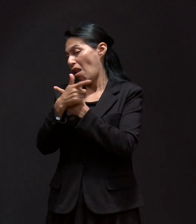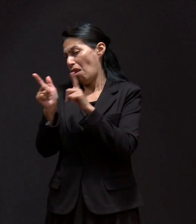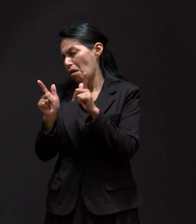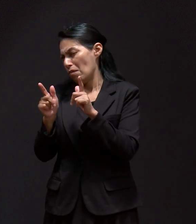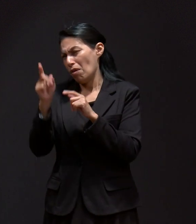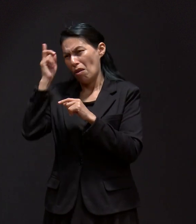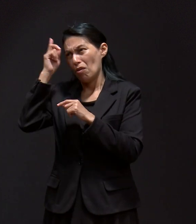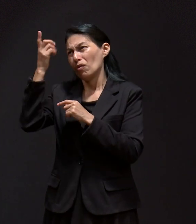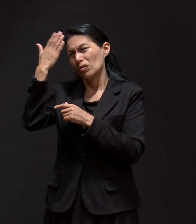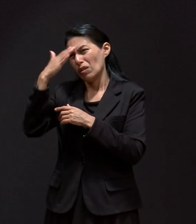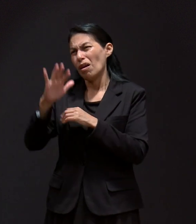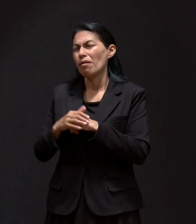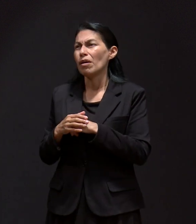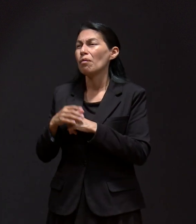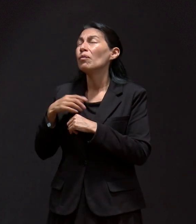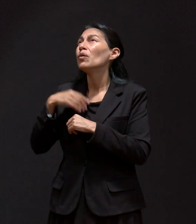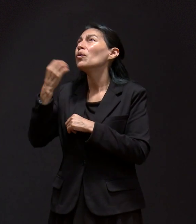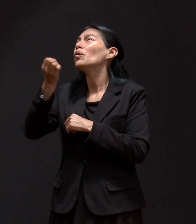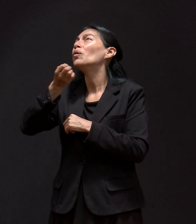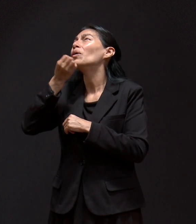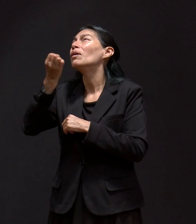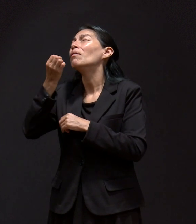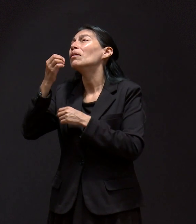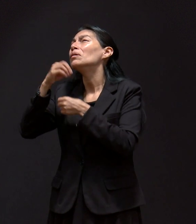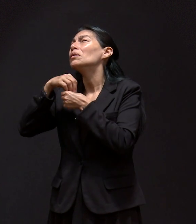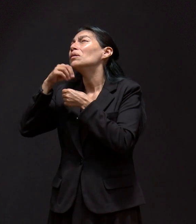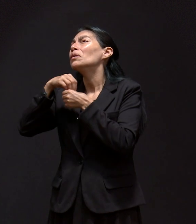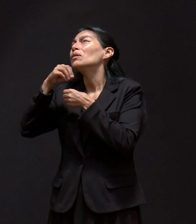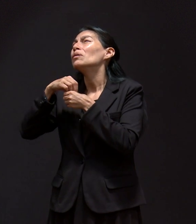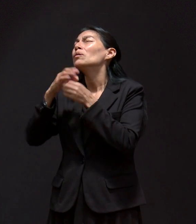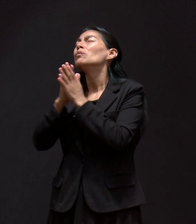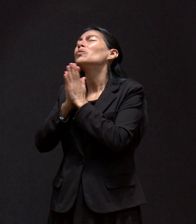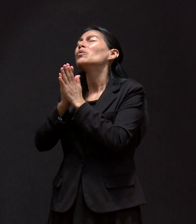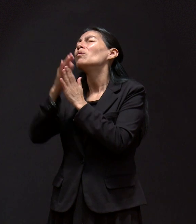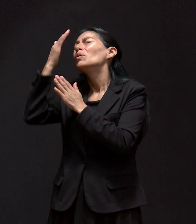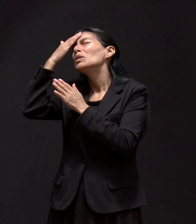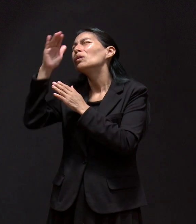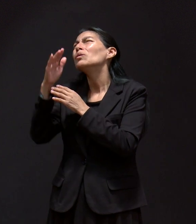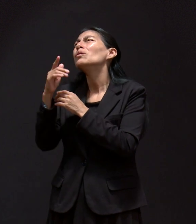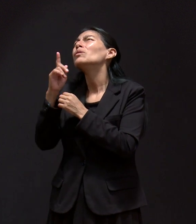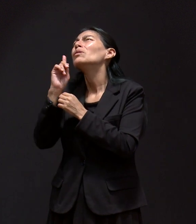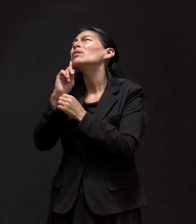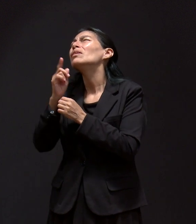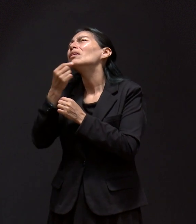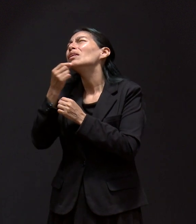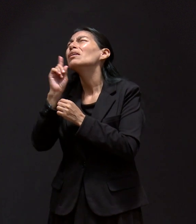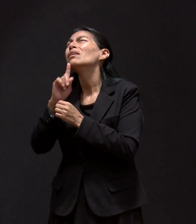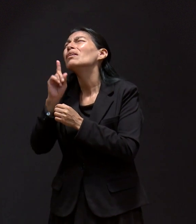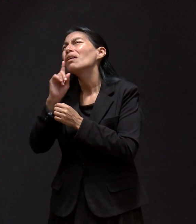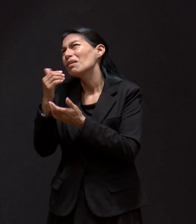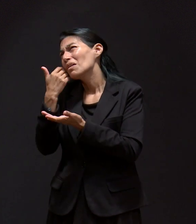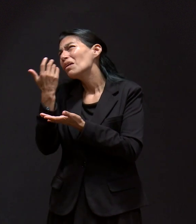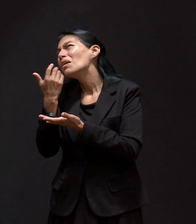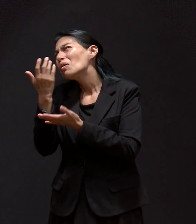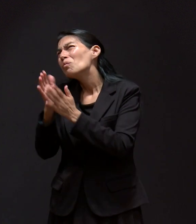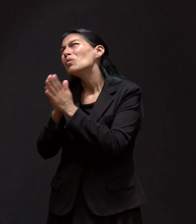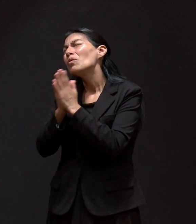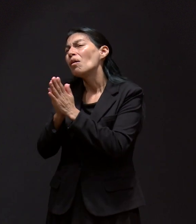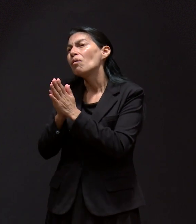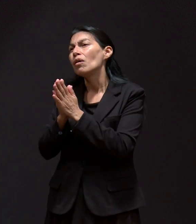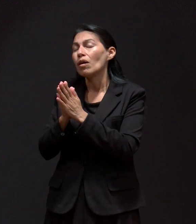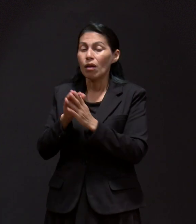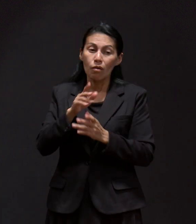pero cuando yo crecía eso yo decía señor tú sabes que yo quiero una niña y el papá decía